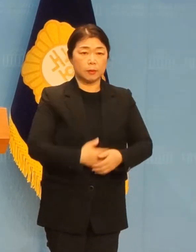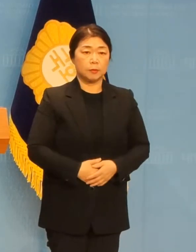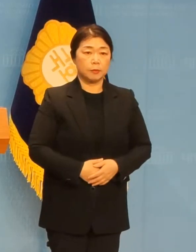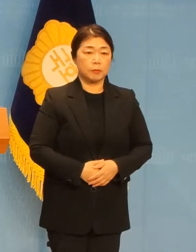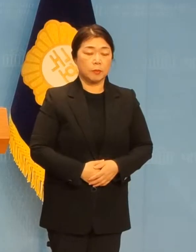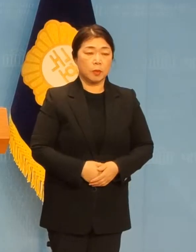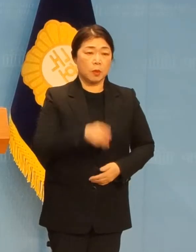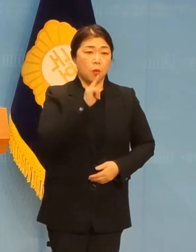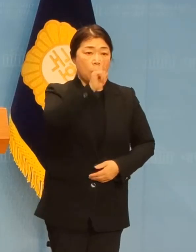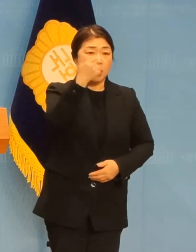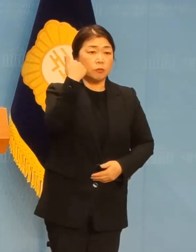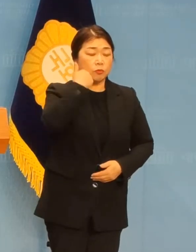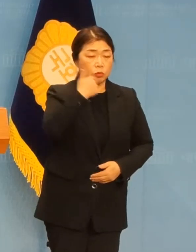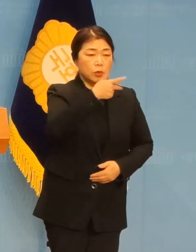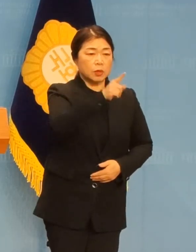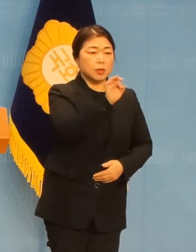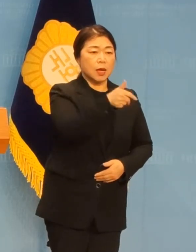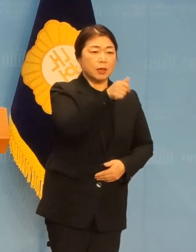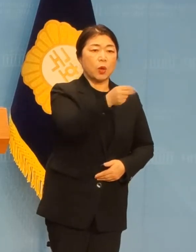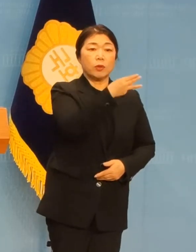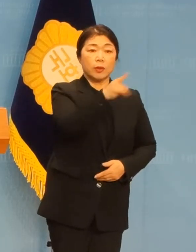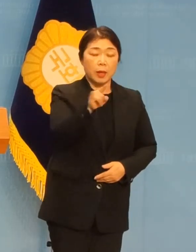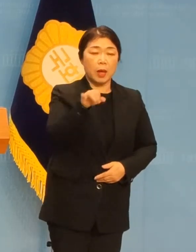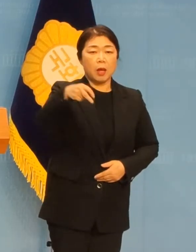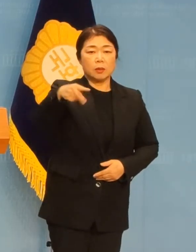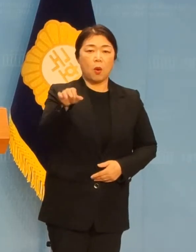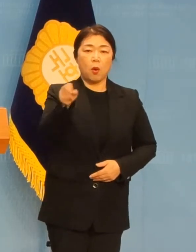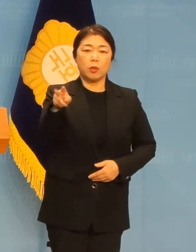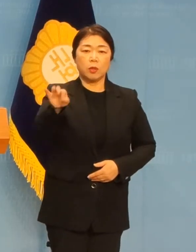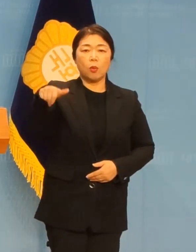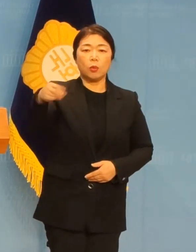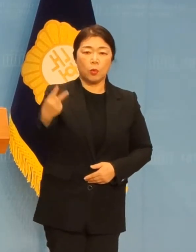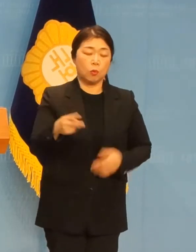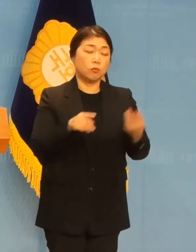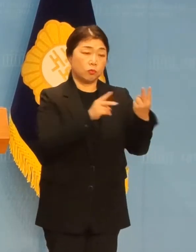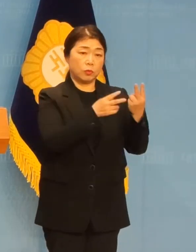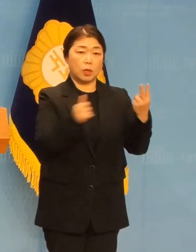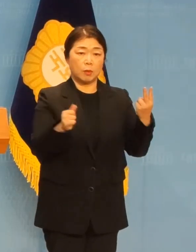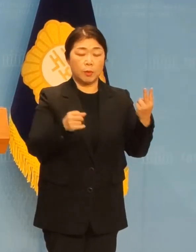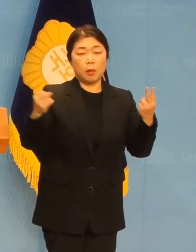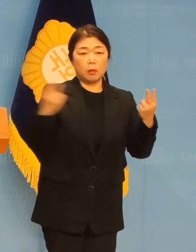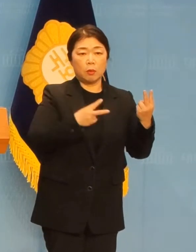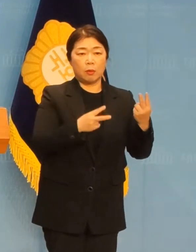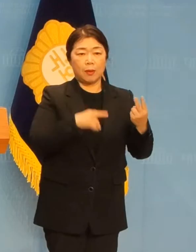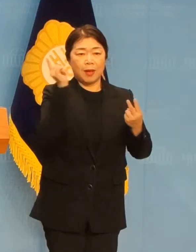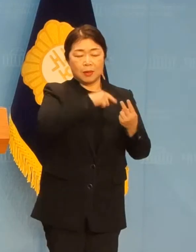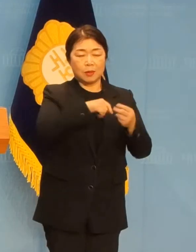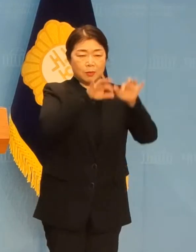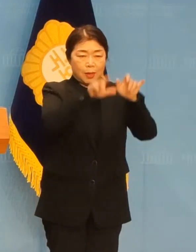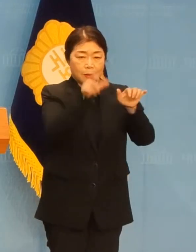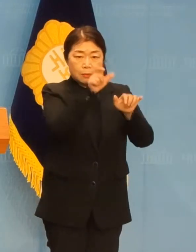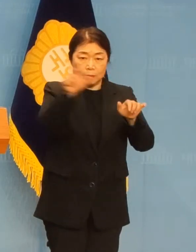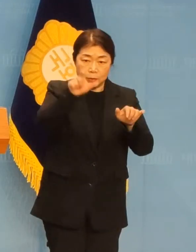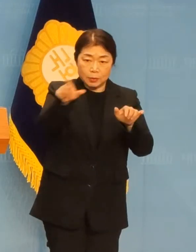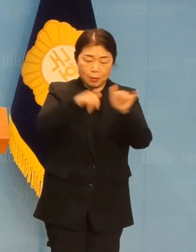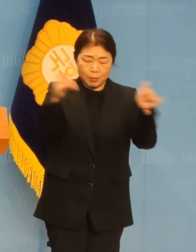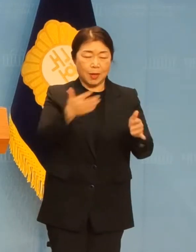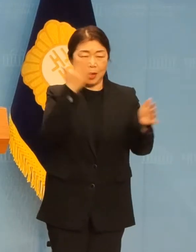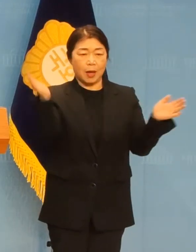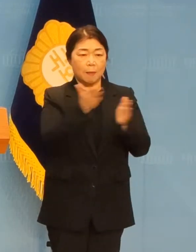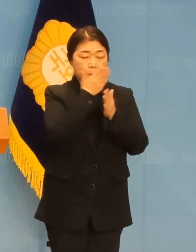고발 대상은 장경태, 서영교 의원입니다. 그리고 악성 댓글을 단